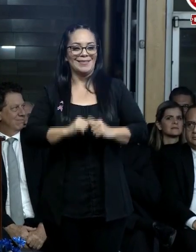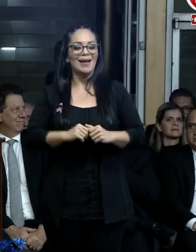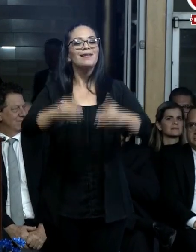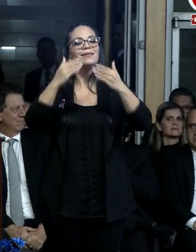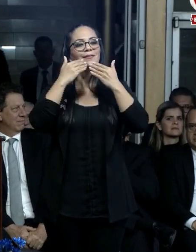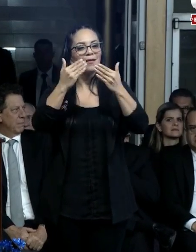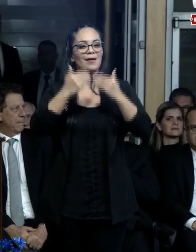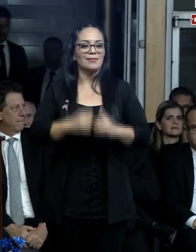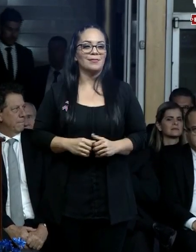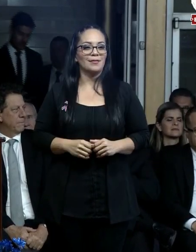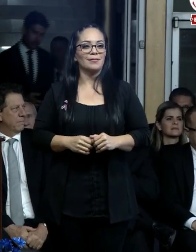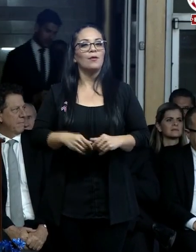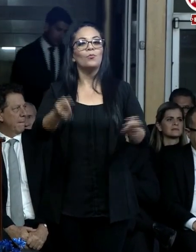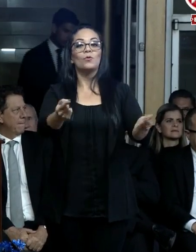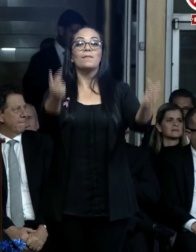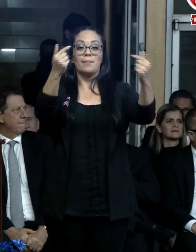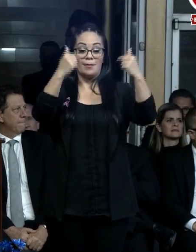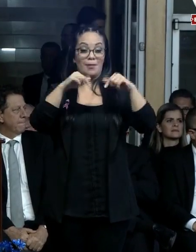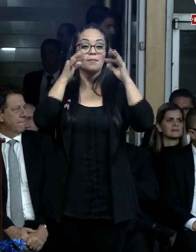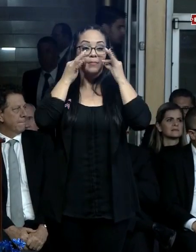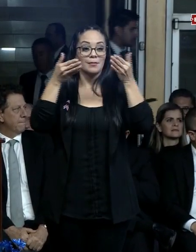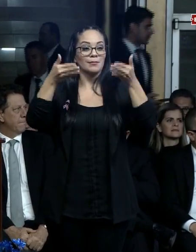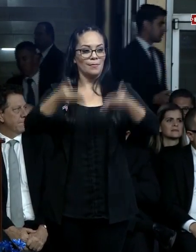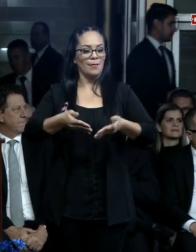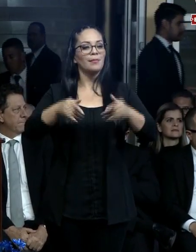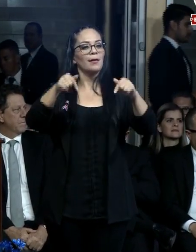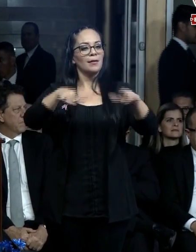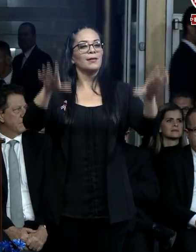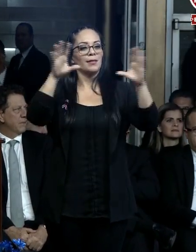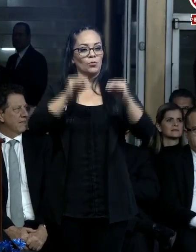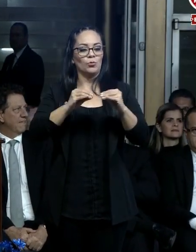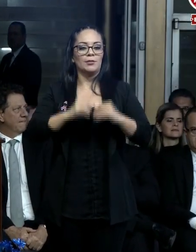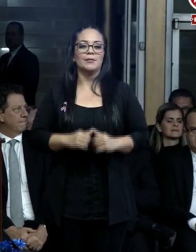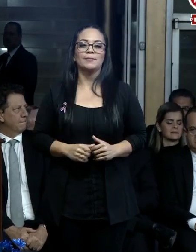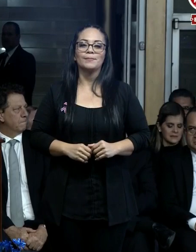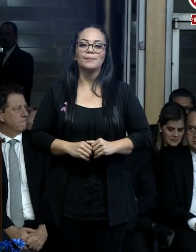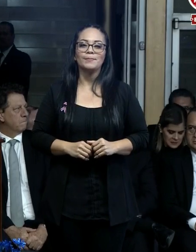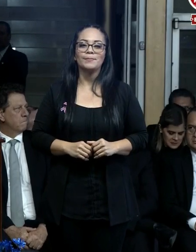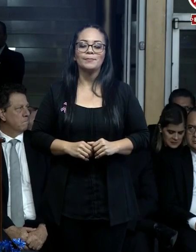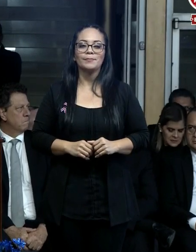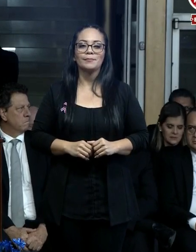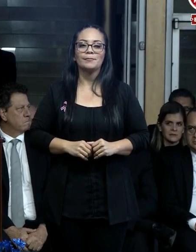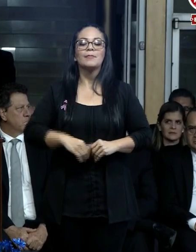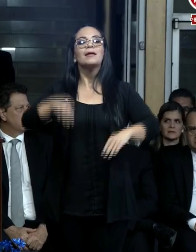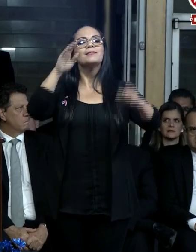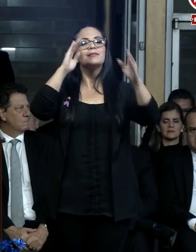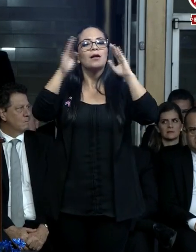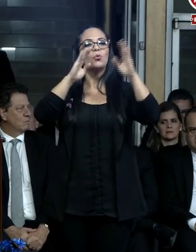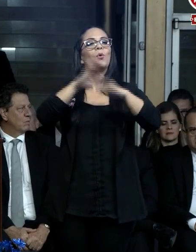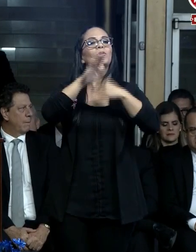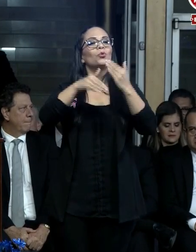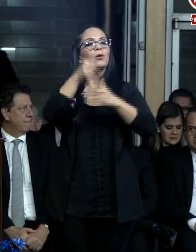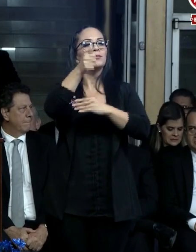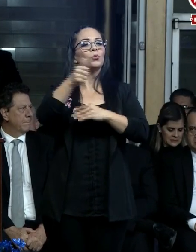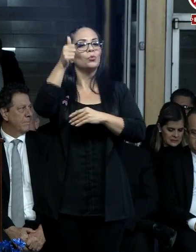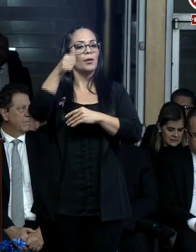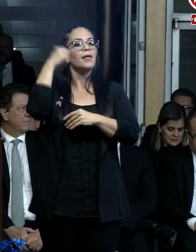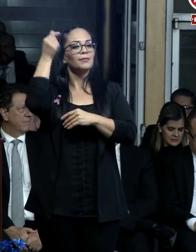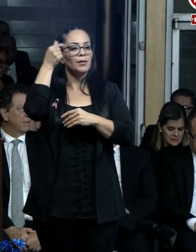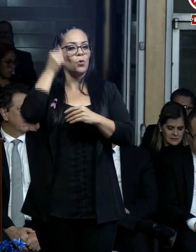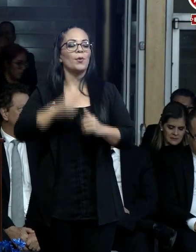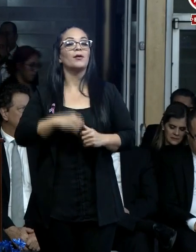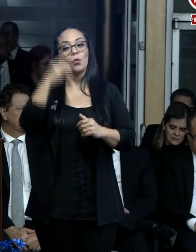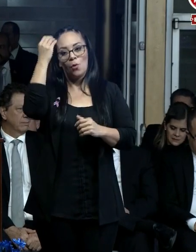haber hecho presencia en esta noche. Saludo a todas las autoridades del